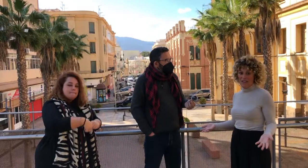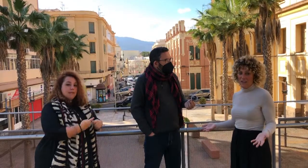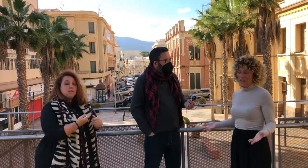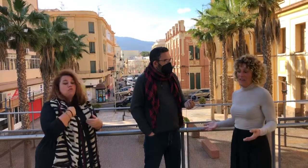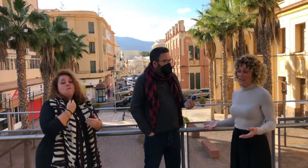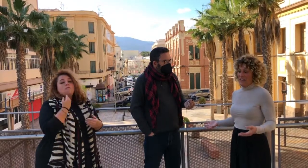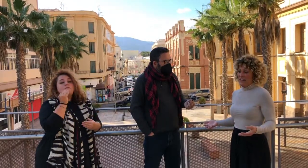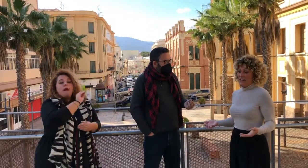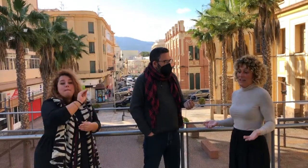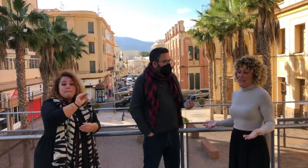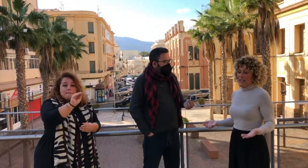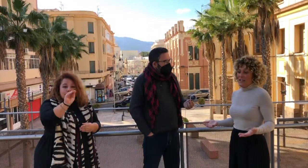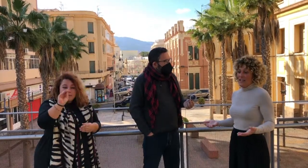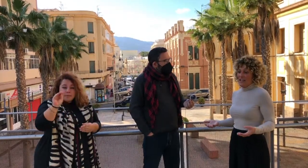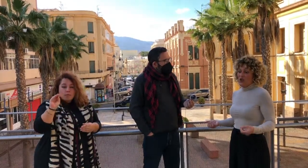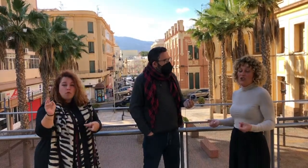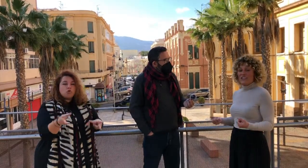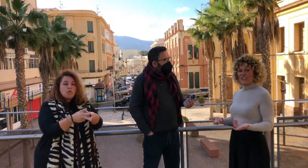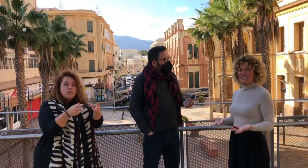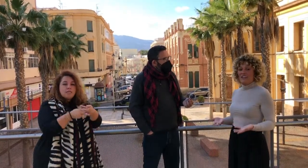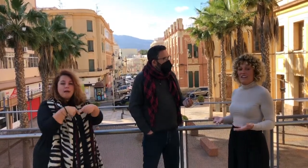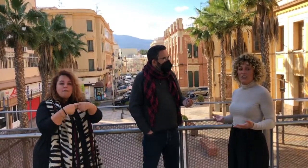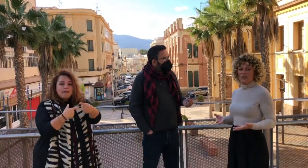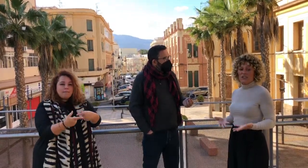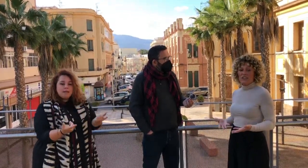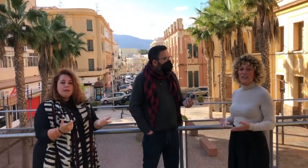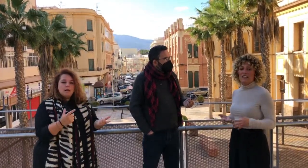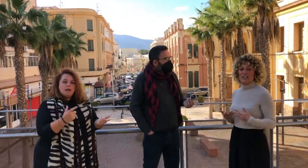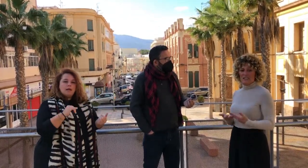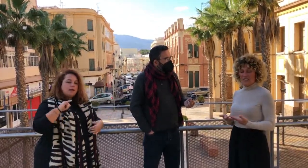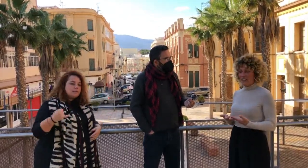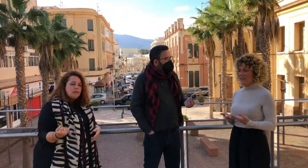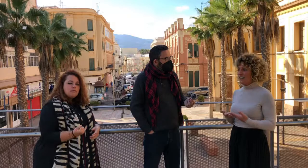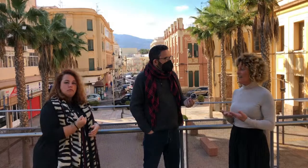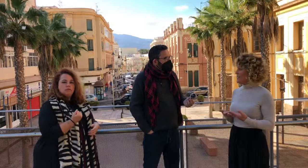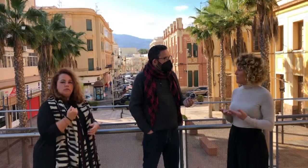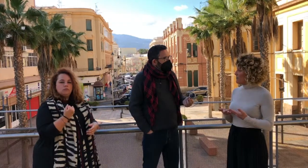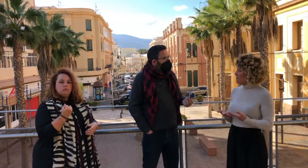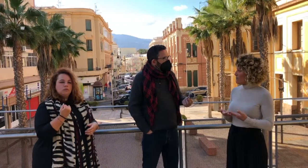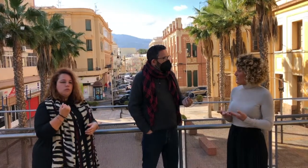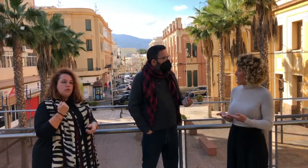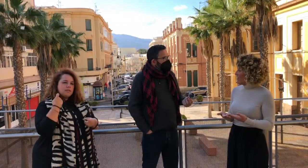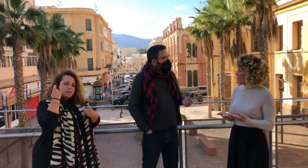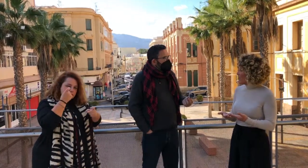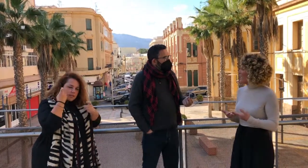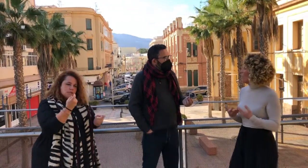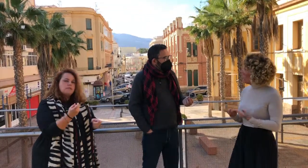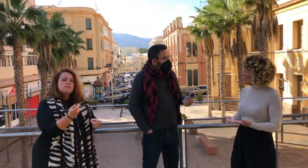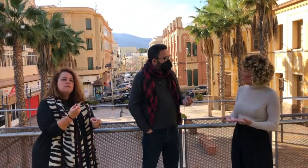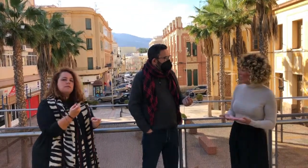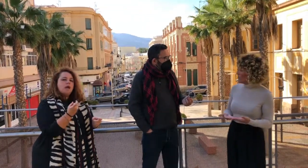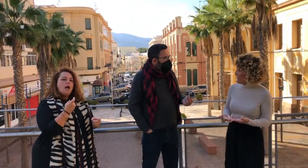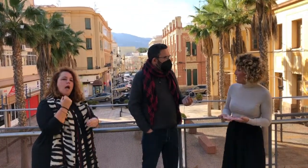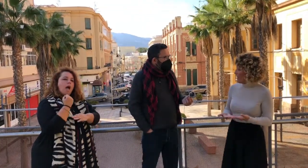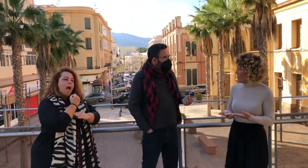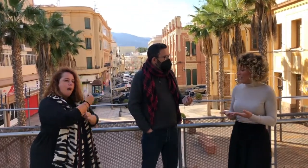sociedad, que no se rindan, que no se rindan, que necesitan el